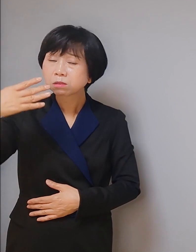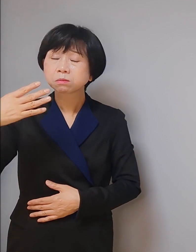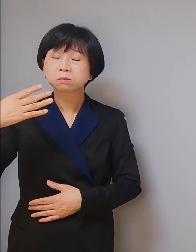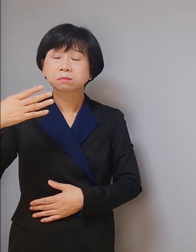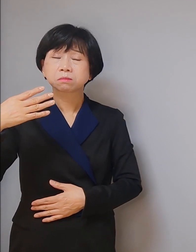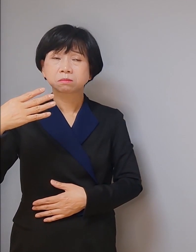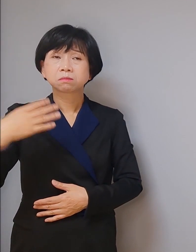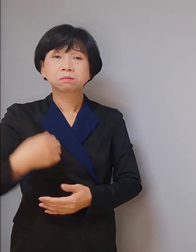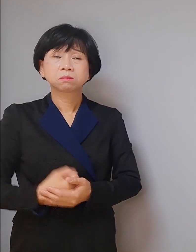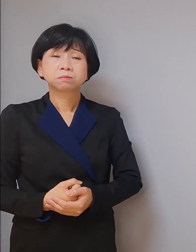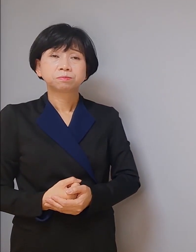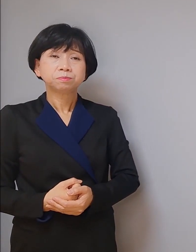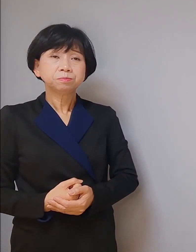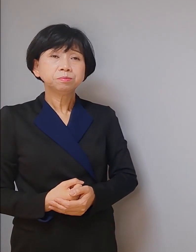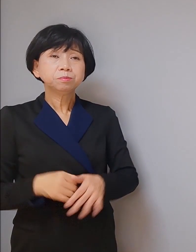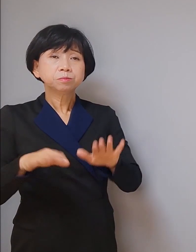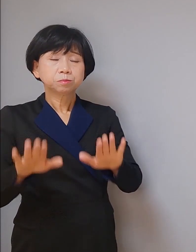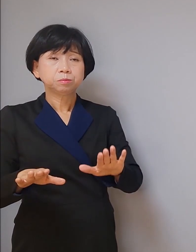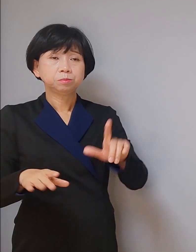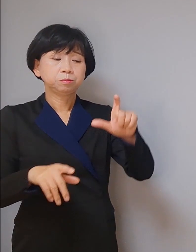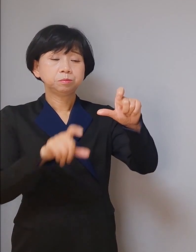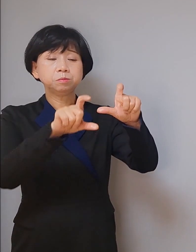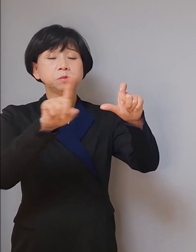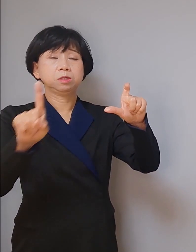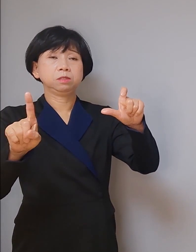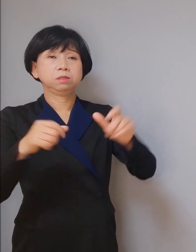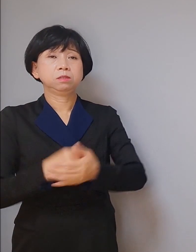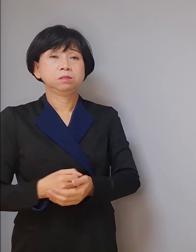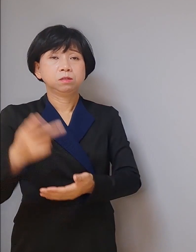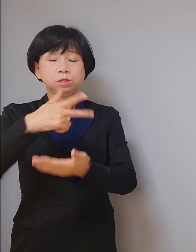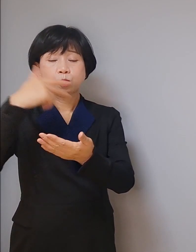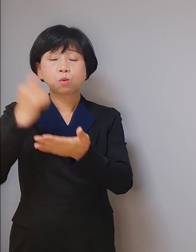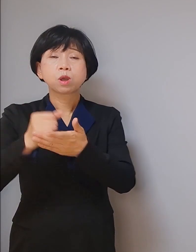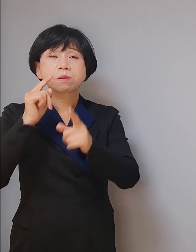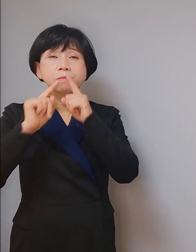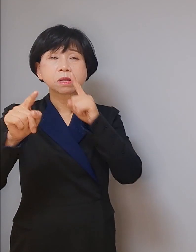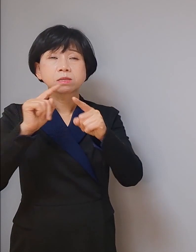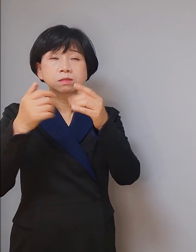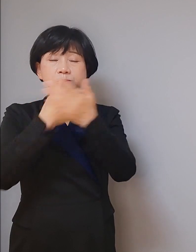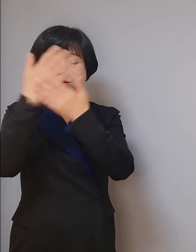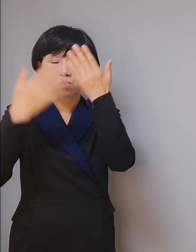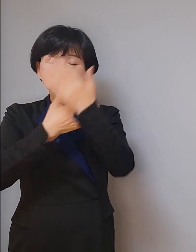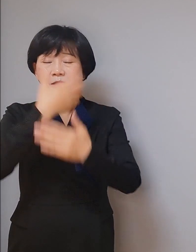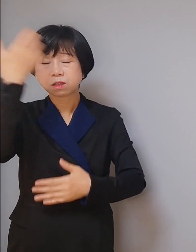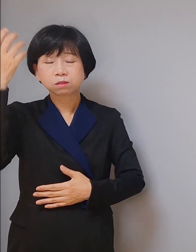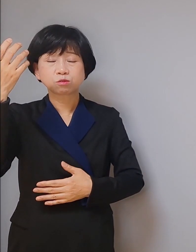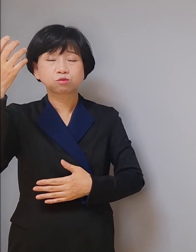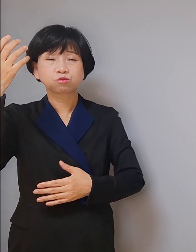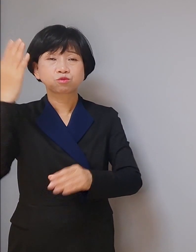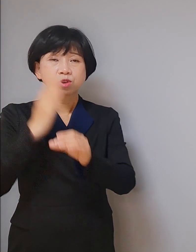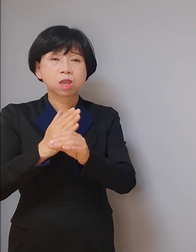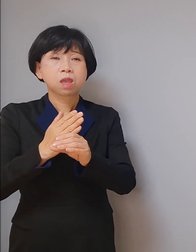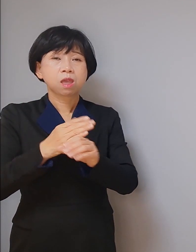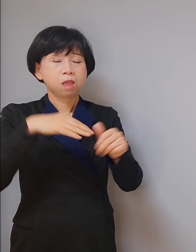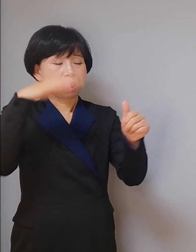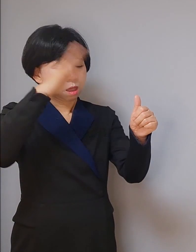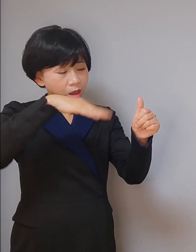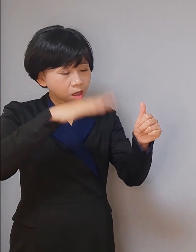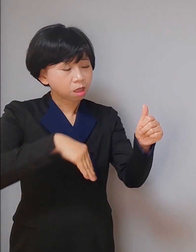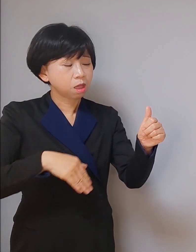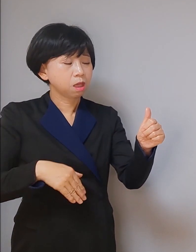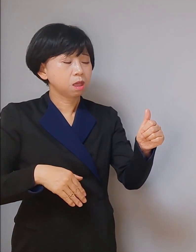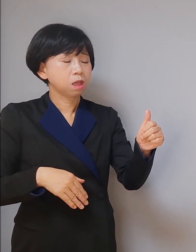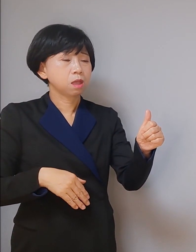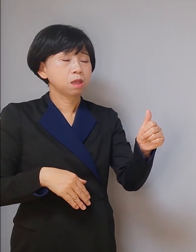거죠. 오늘 1절 말씀이 이렇게 나옵니다. 이후에 여호와의 말씀이 환상 중에 아브라함에게 임하여 이르시되 아브라함아